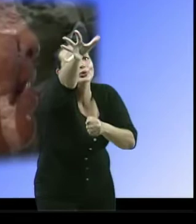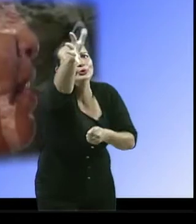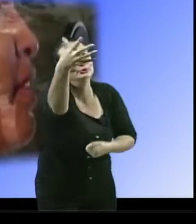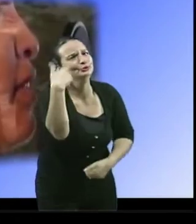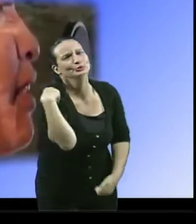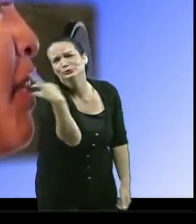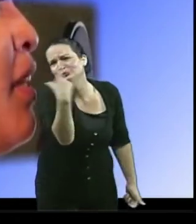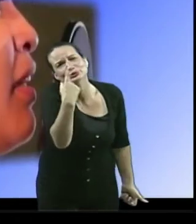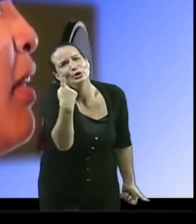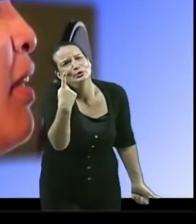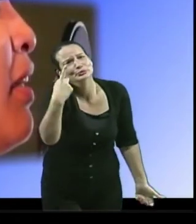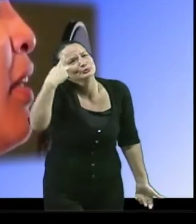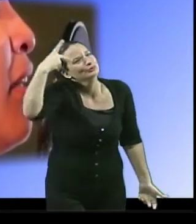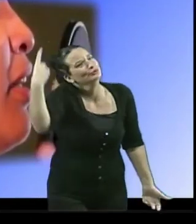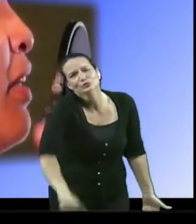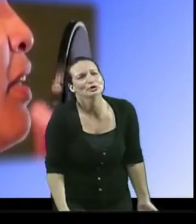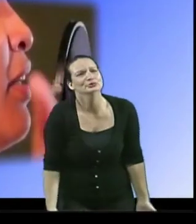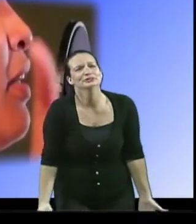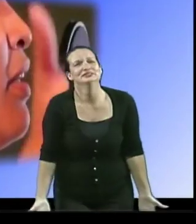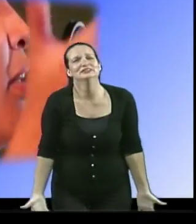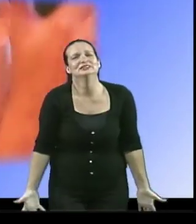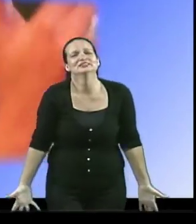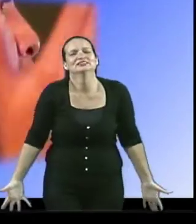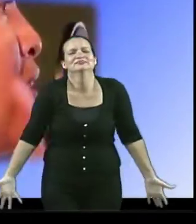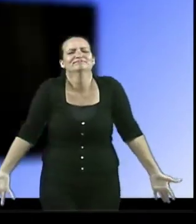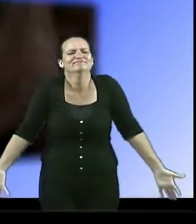bien sin ti.